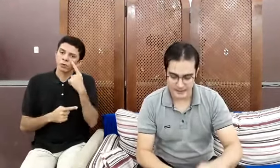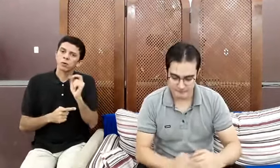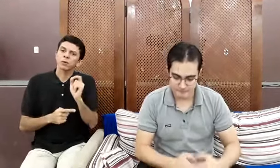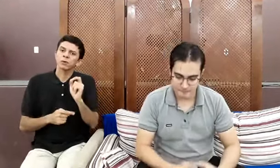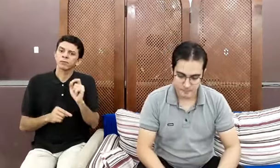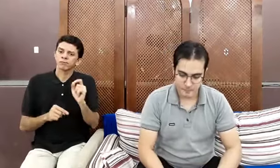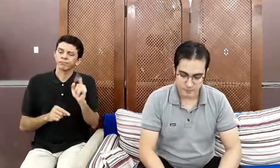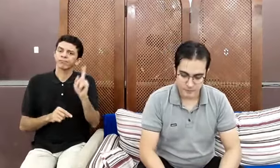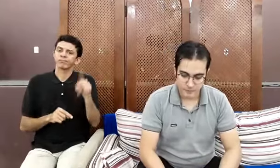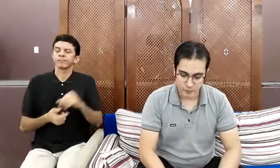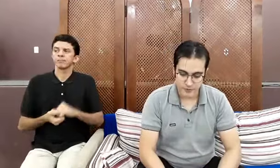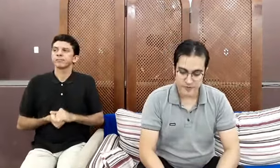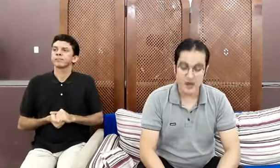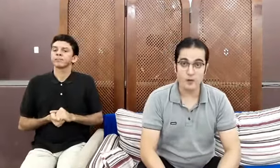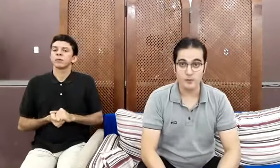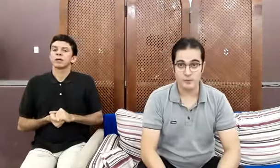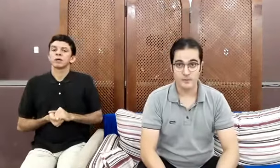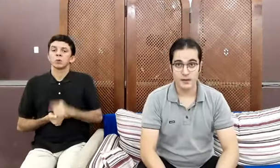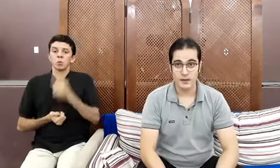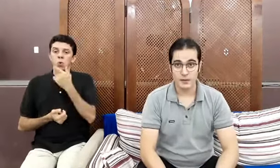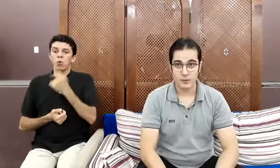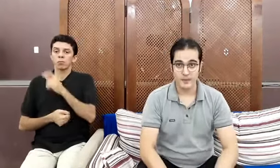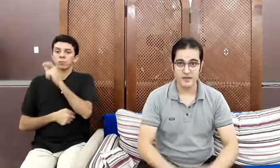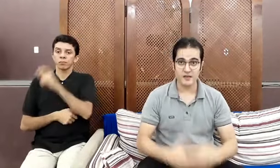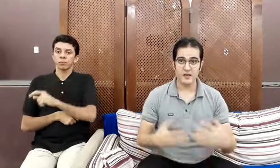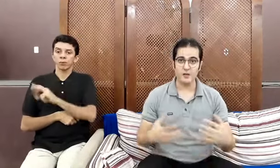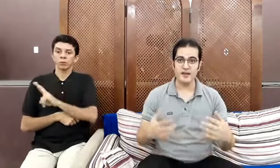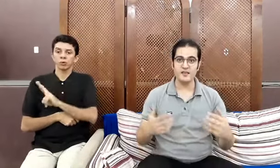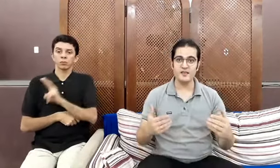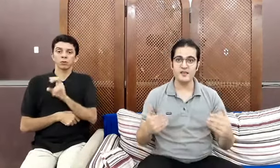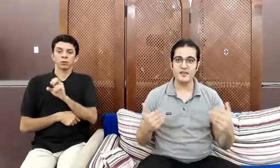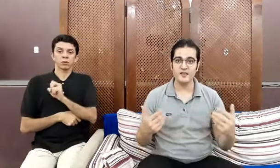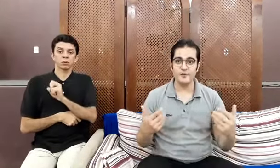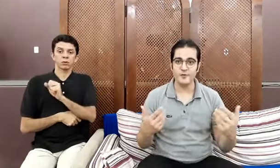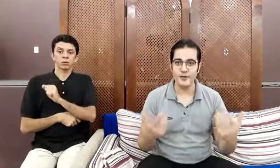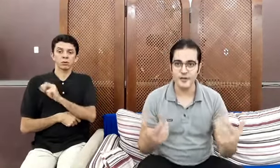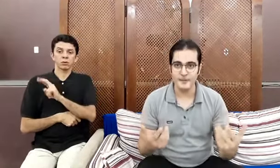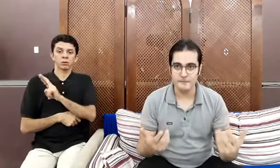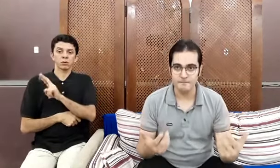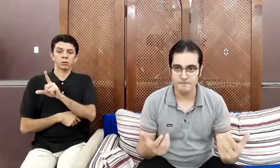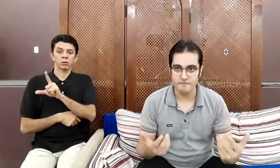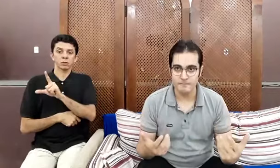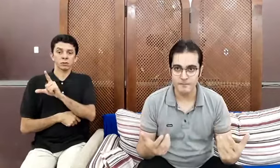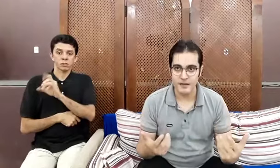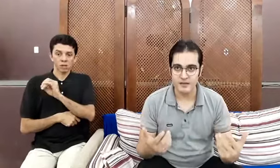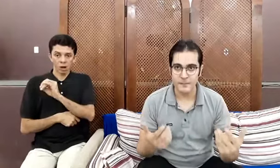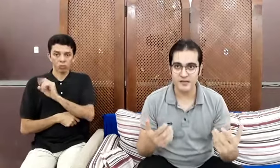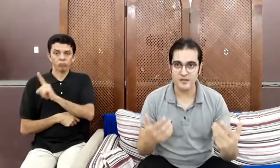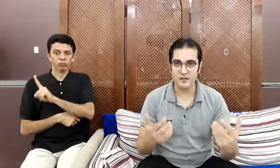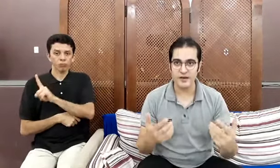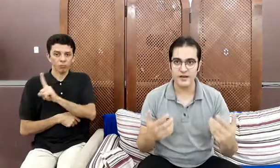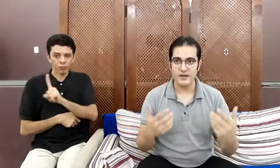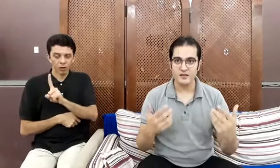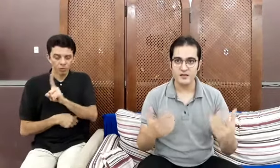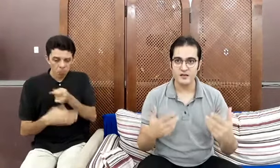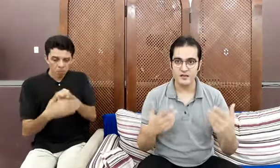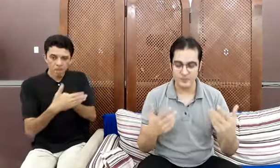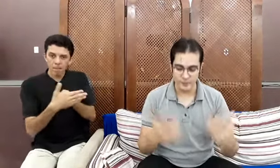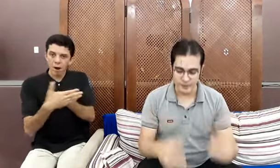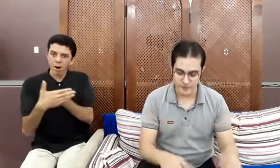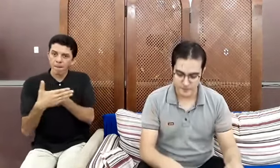liderada por Saulo, uma perseguição que ela se intensifica. Essa perseguição ela